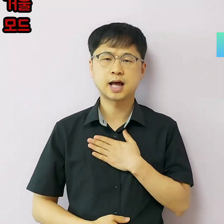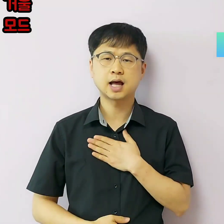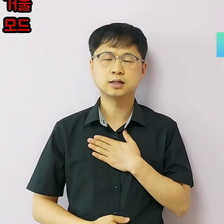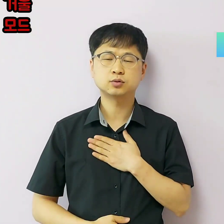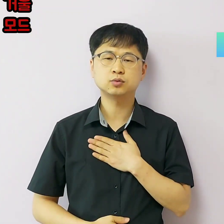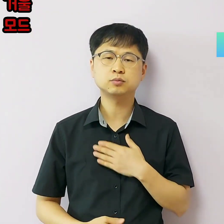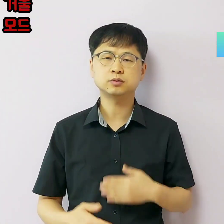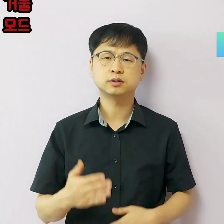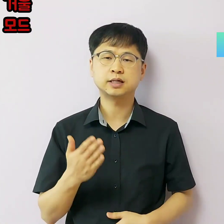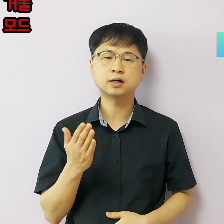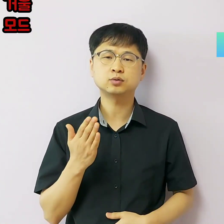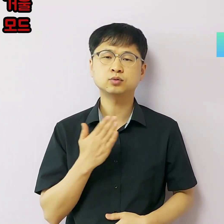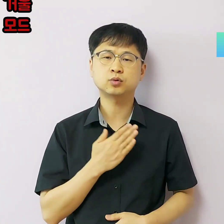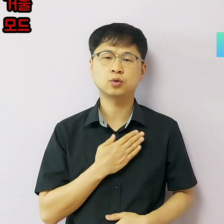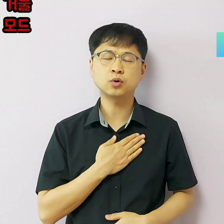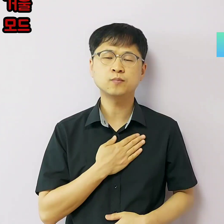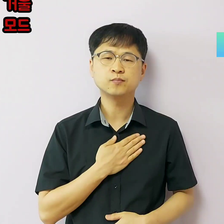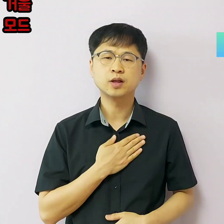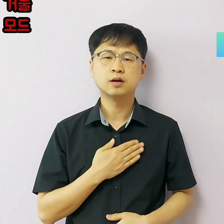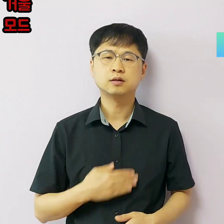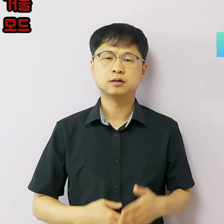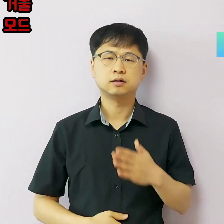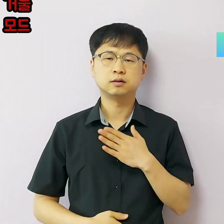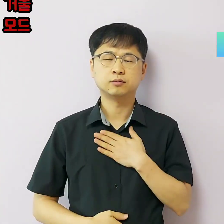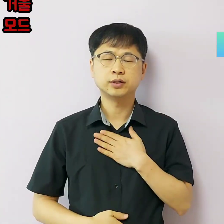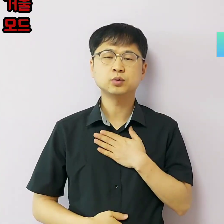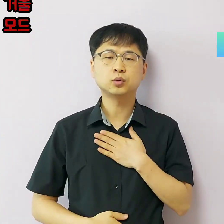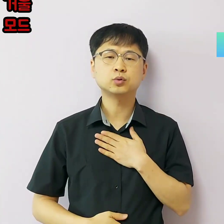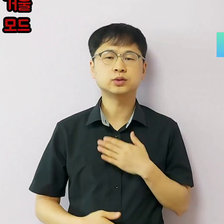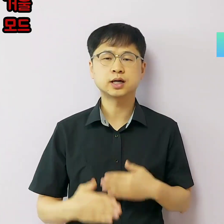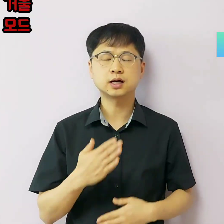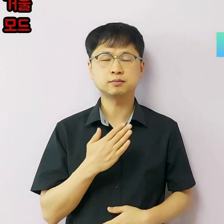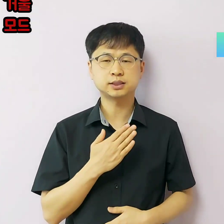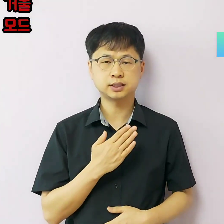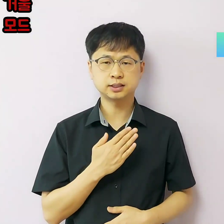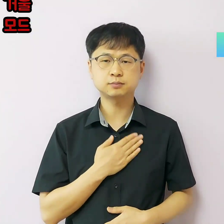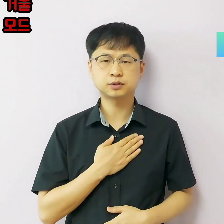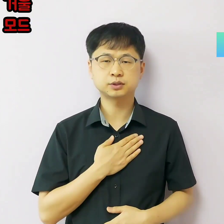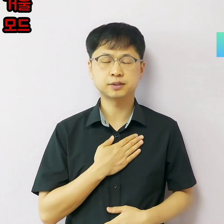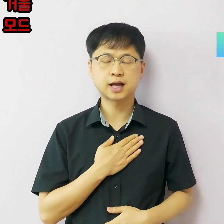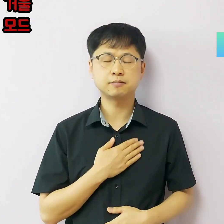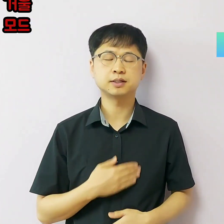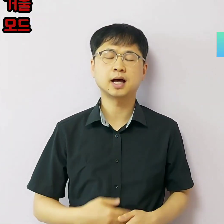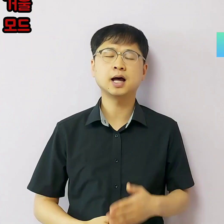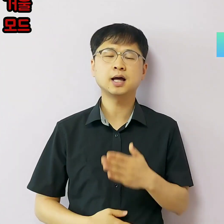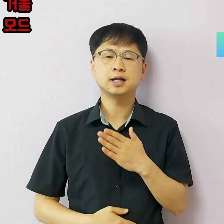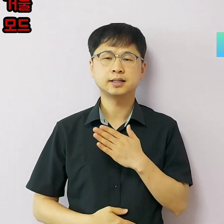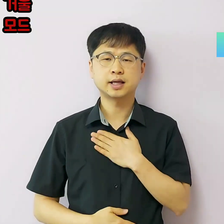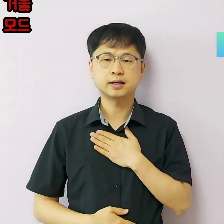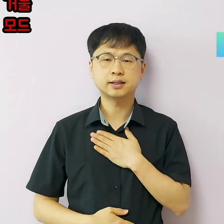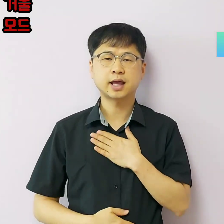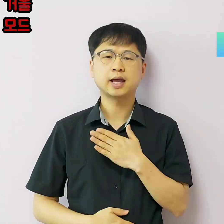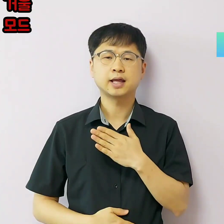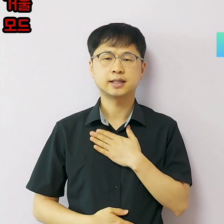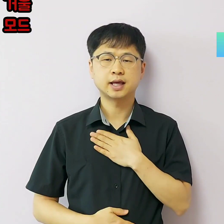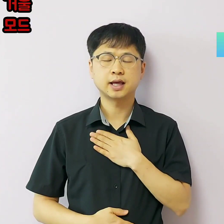나, 양손으로 왼손 오른손 상관없이 짚어주시면 나입니다. 내 곁에,